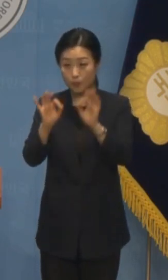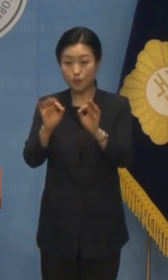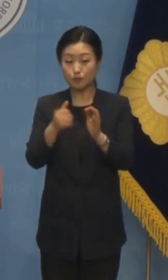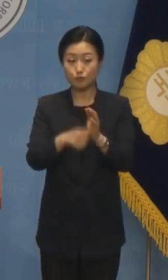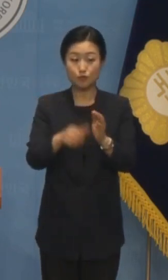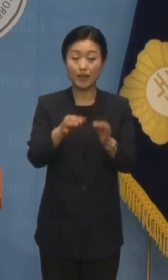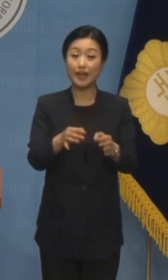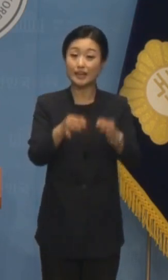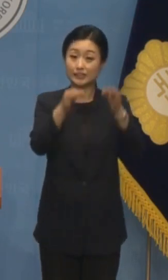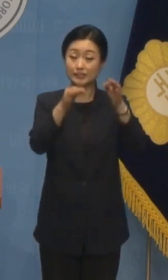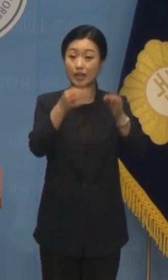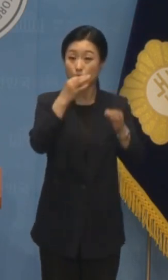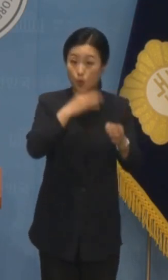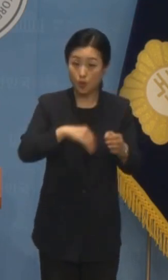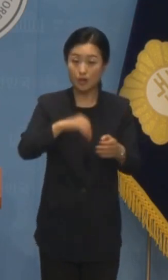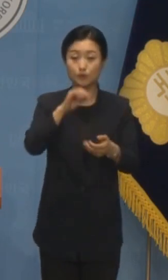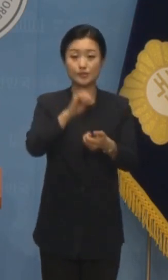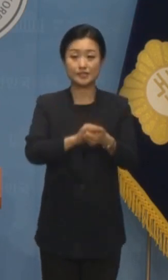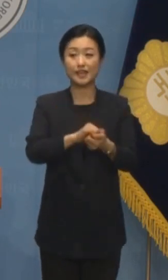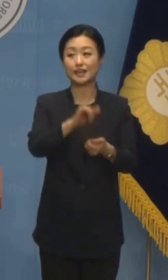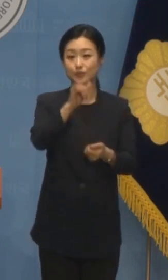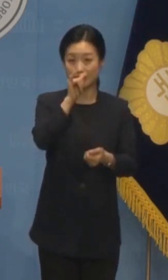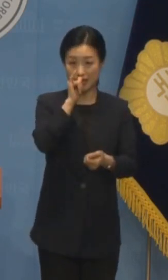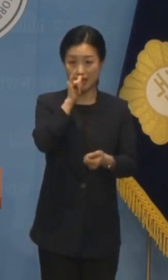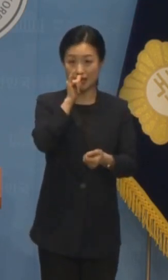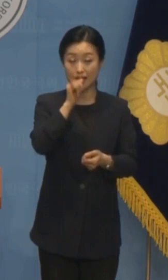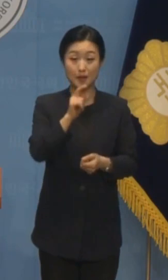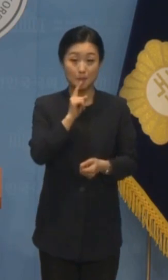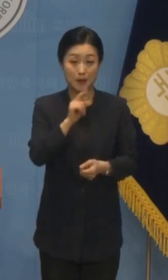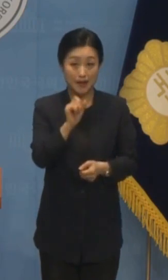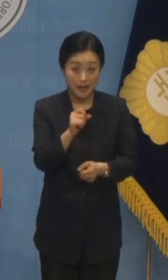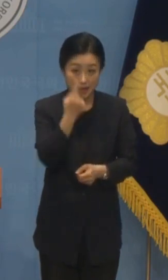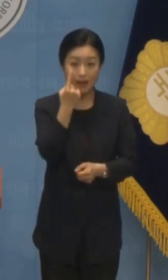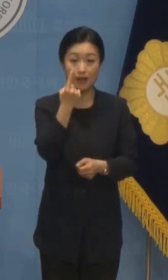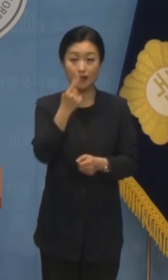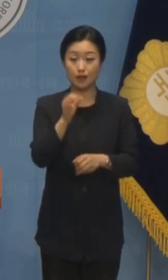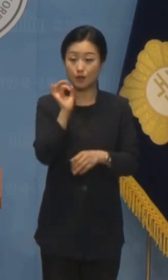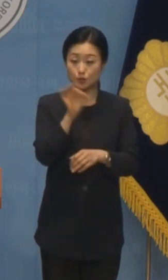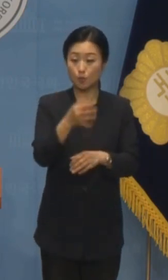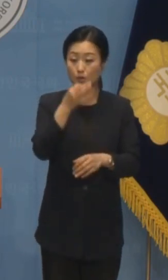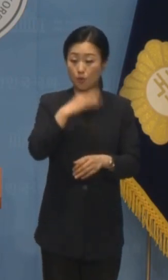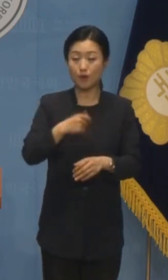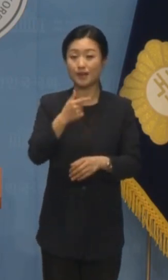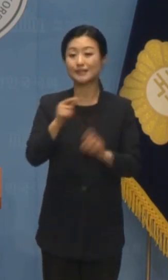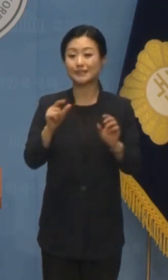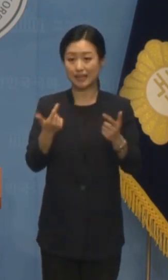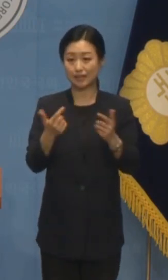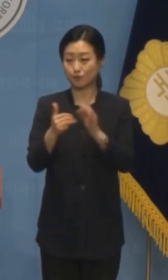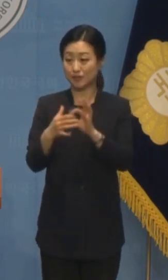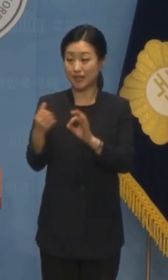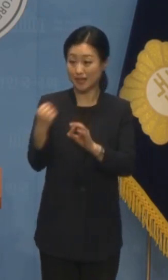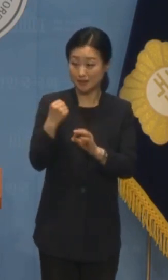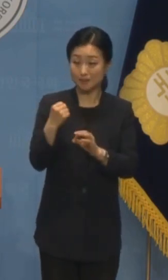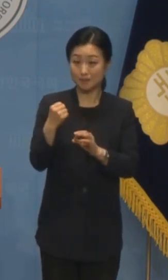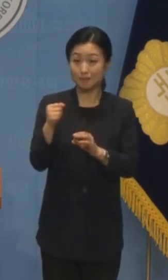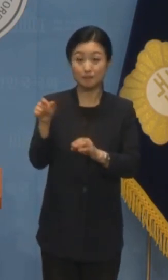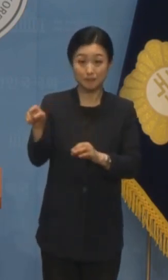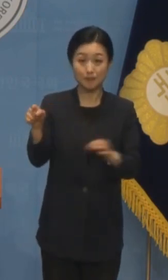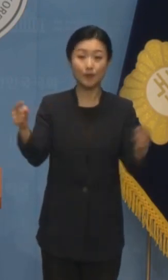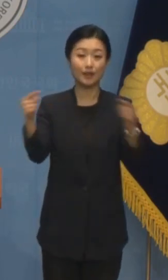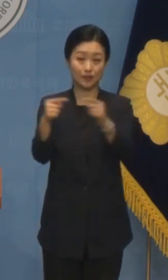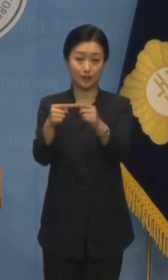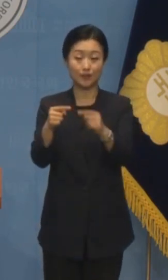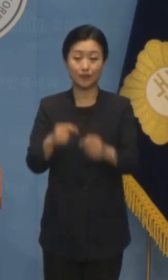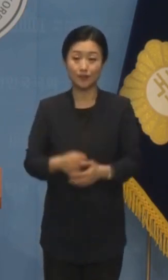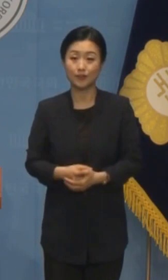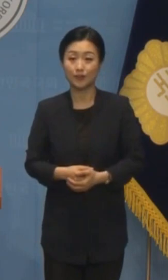물가 인상 효과도 제한적이다라고 말해야 소비 효과가 크지 않다라는 국민의힘의 주장이 일관성을 갖게 되는